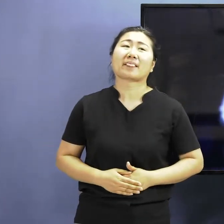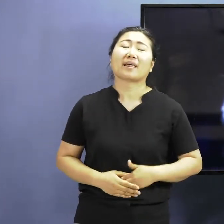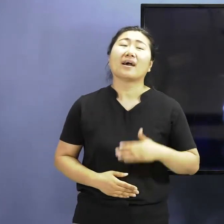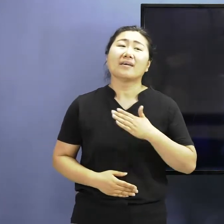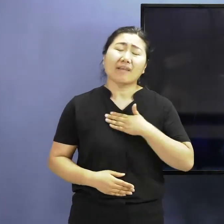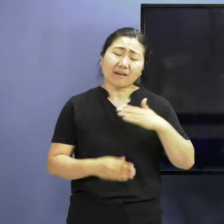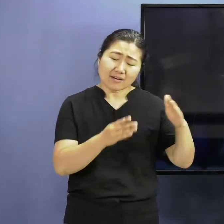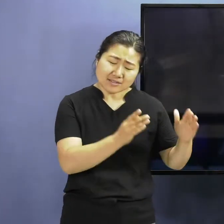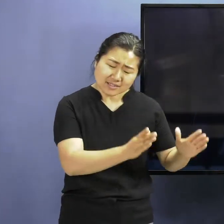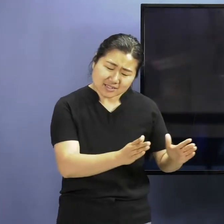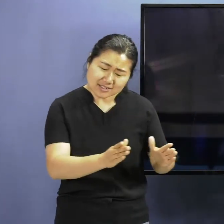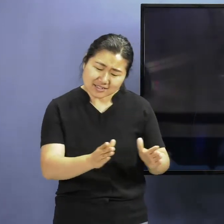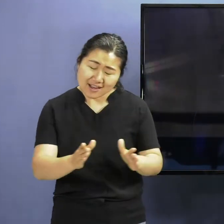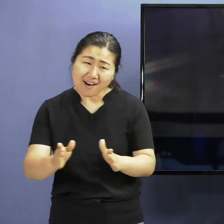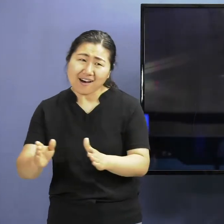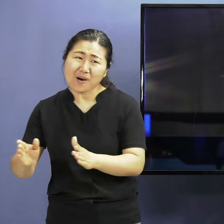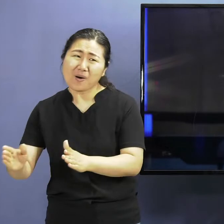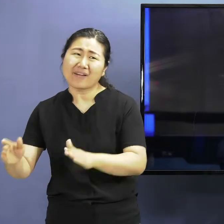내가